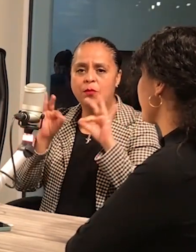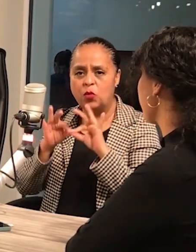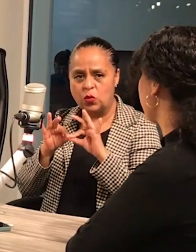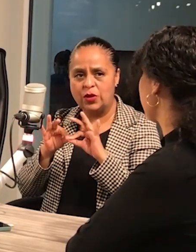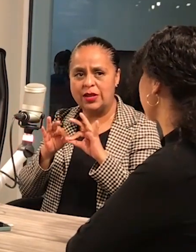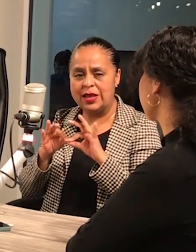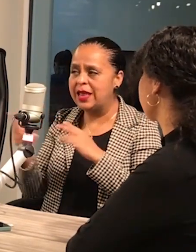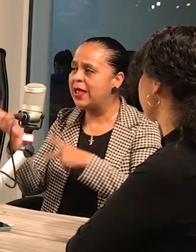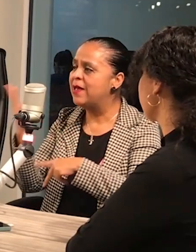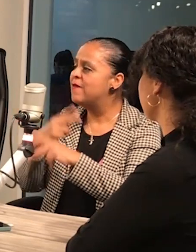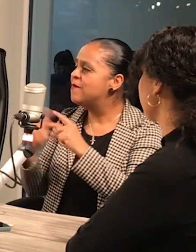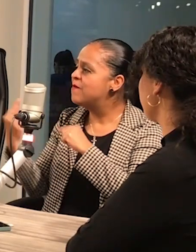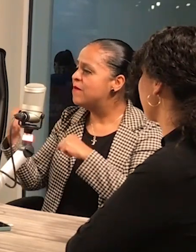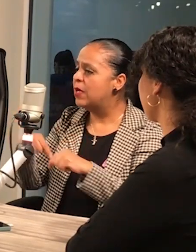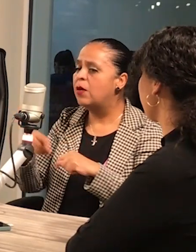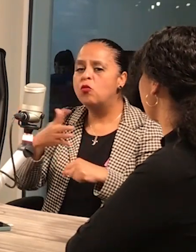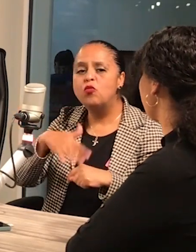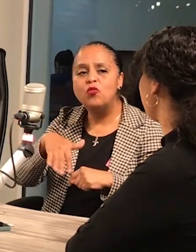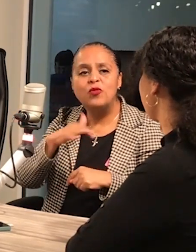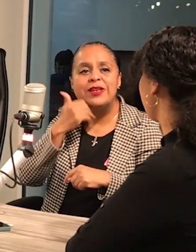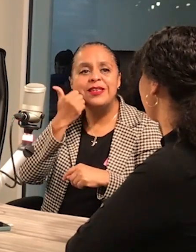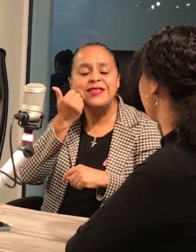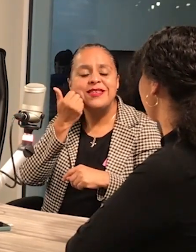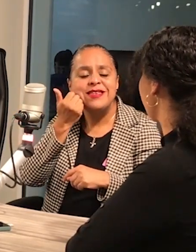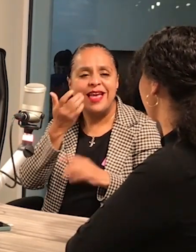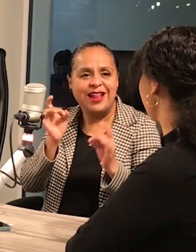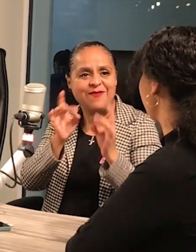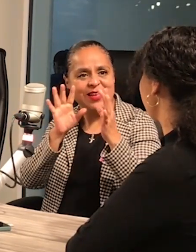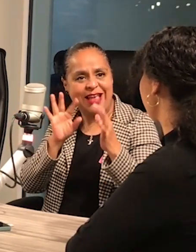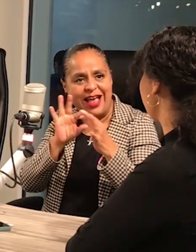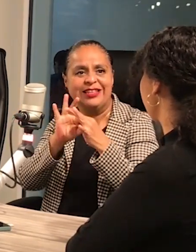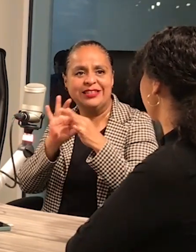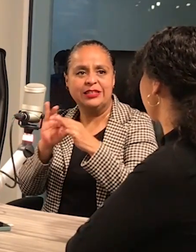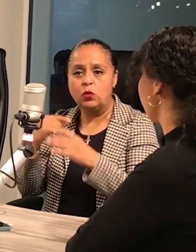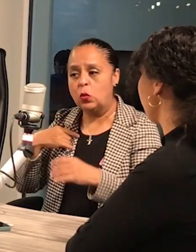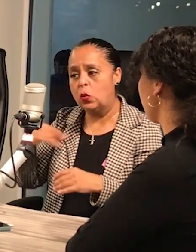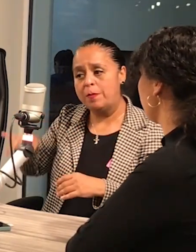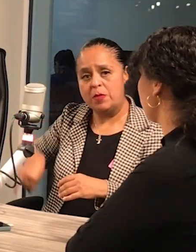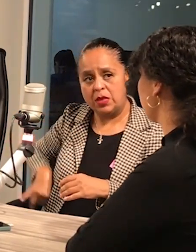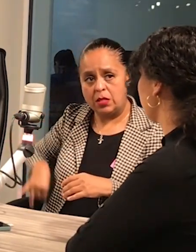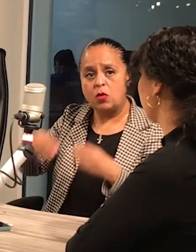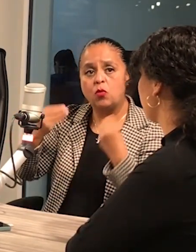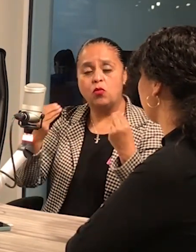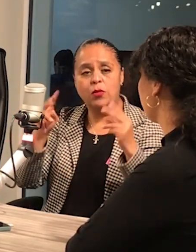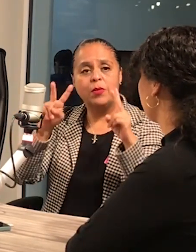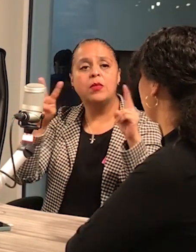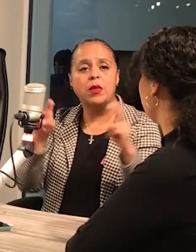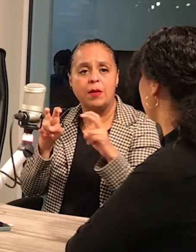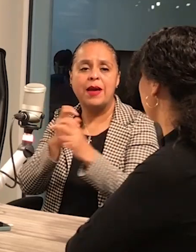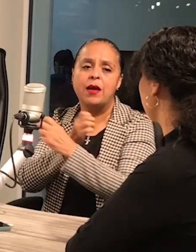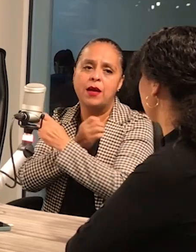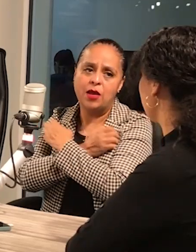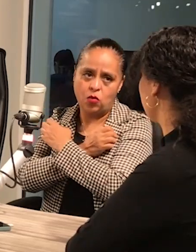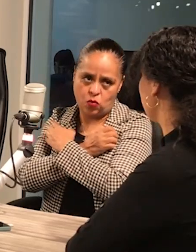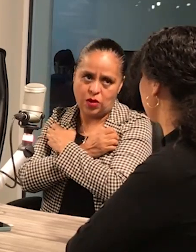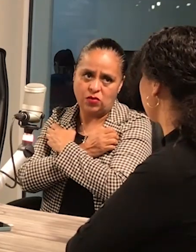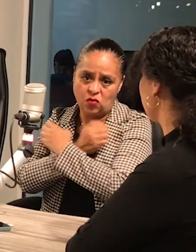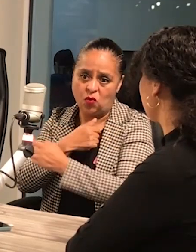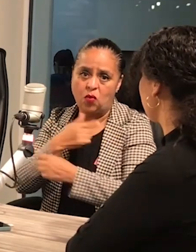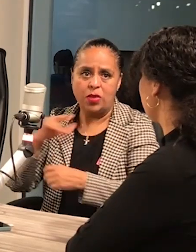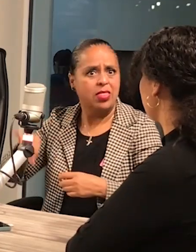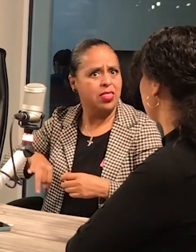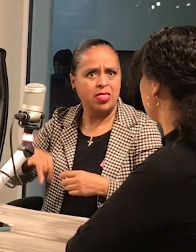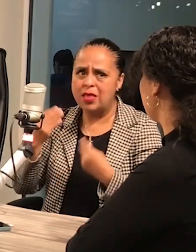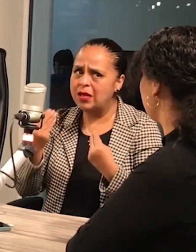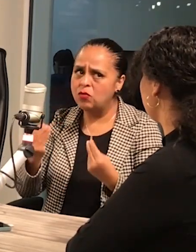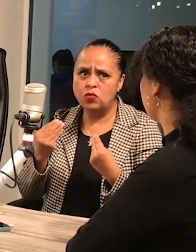parte que viene busque incidir. Y a mí me interesa mucho el tema de la educación porque yo le doy seguimiento